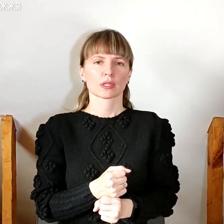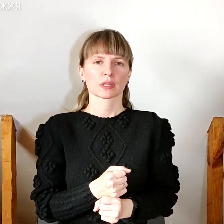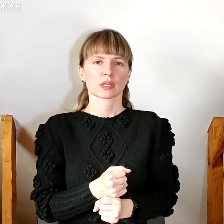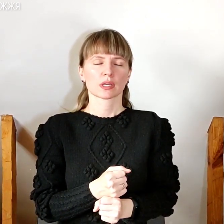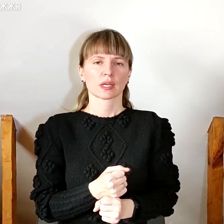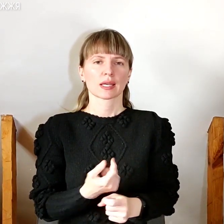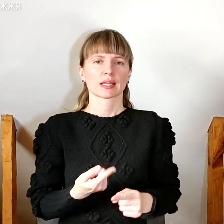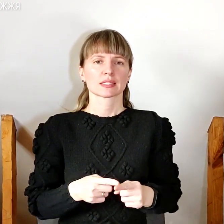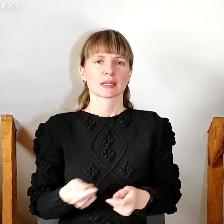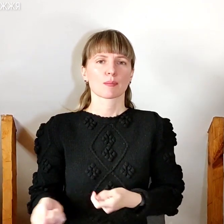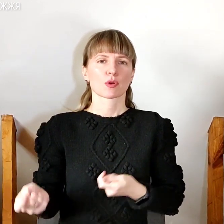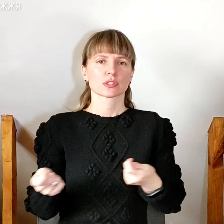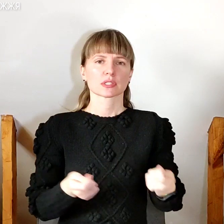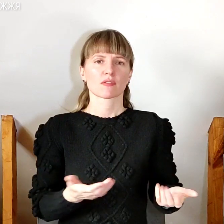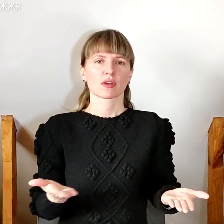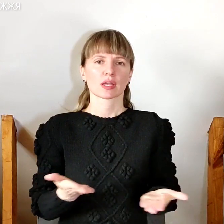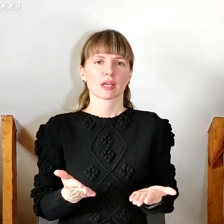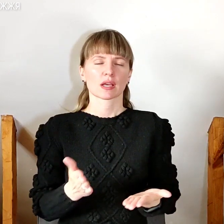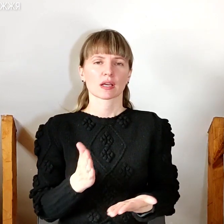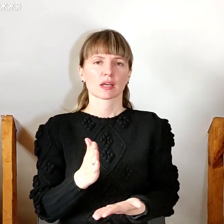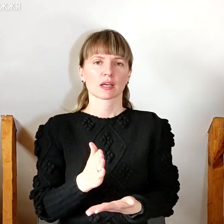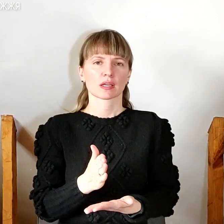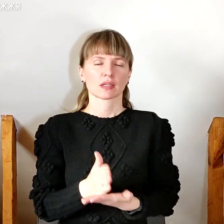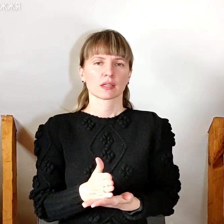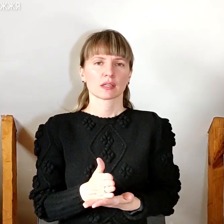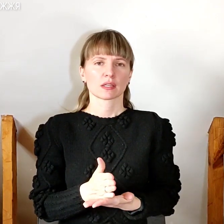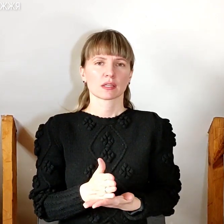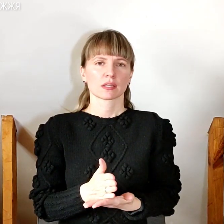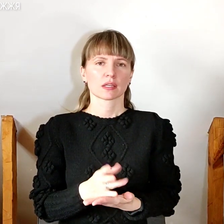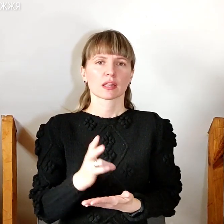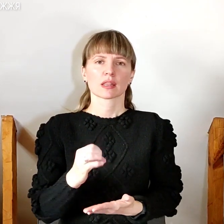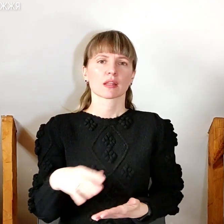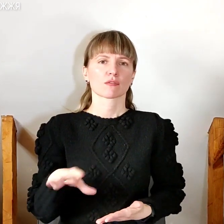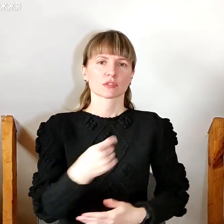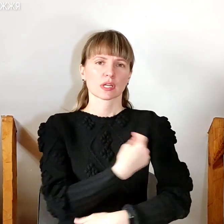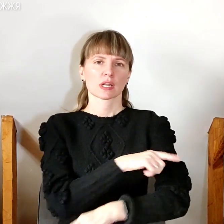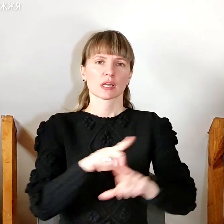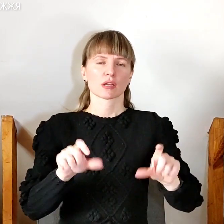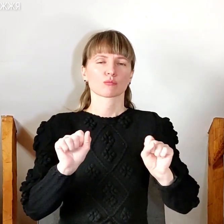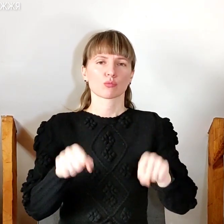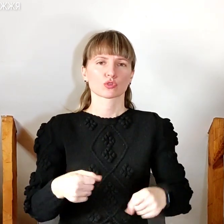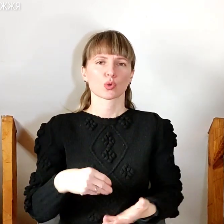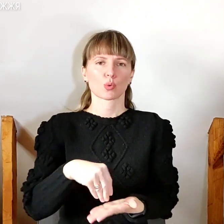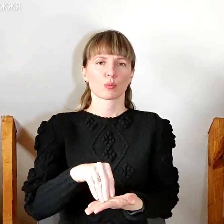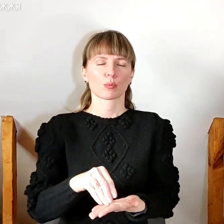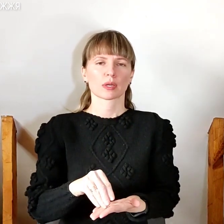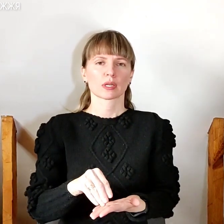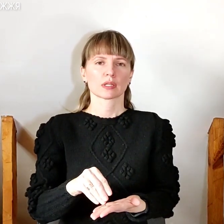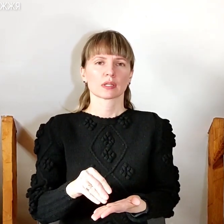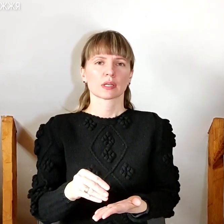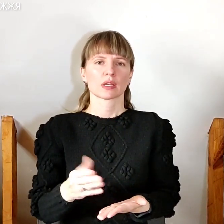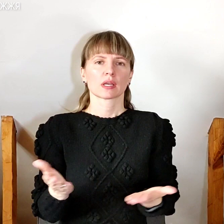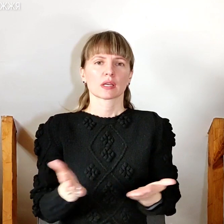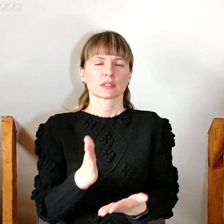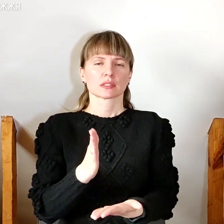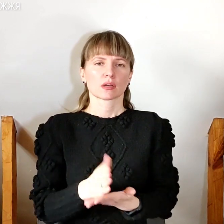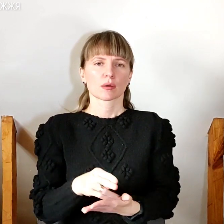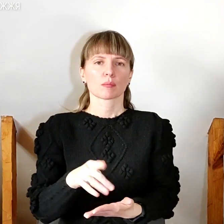це поставка якась іде конкретно, не в усіх лікарнях можна купити, тільки які знаходяться при